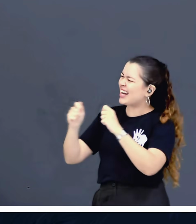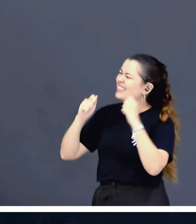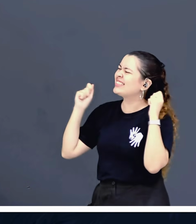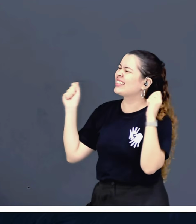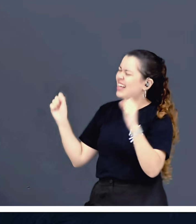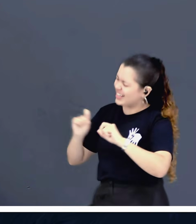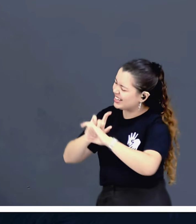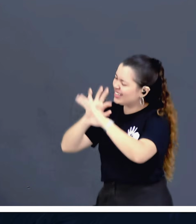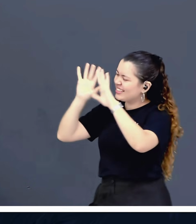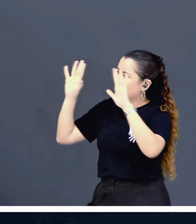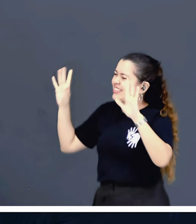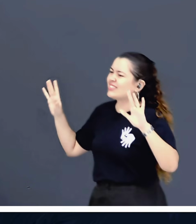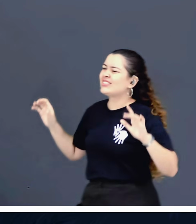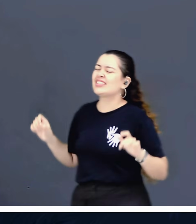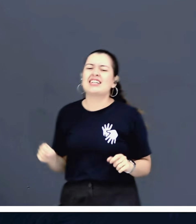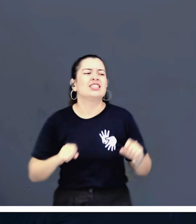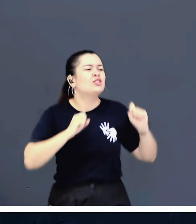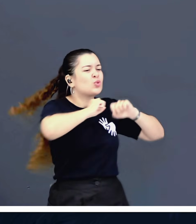aleluia.